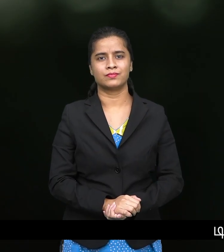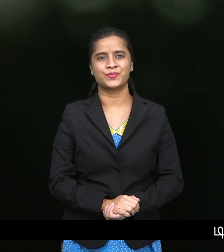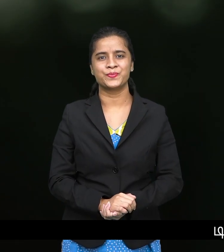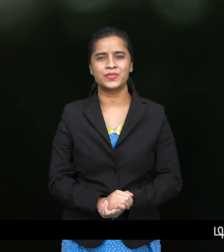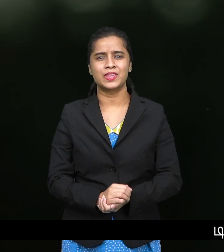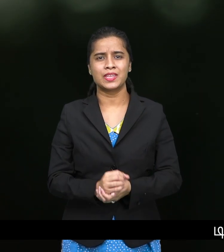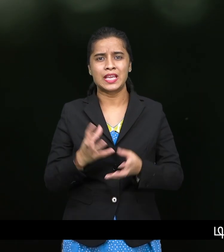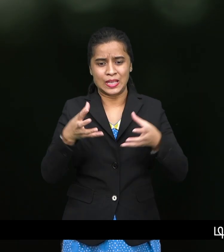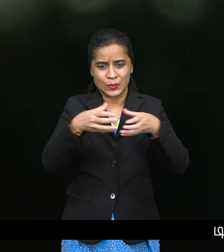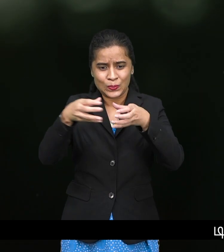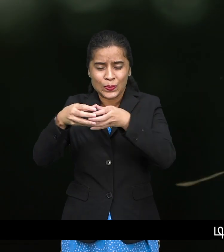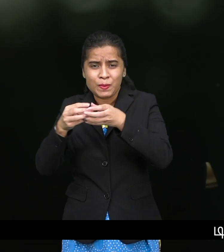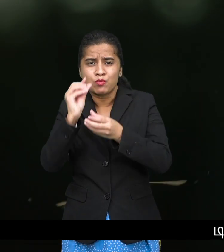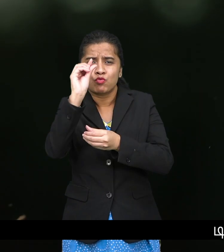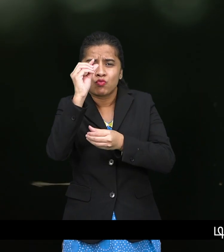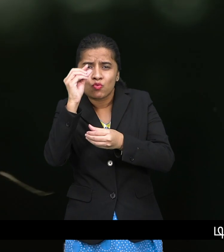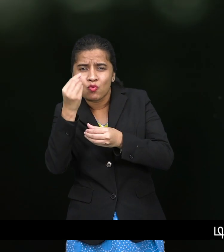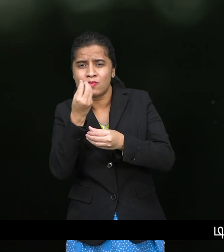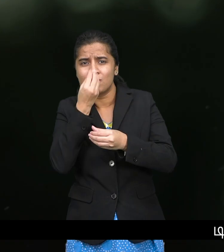ட்ரைடாக்ஸ்,